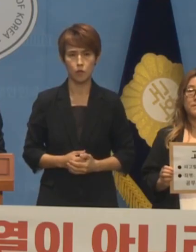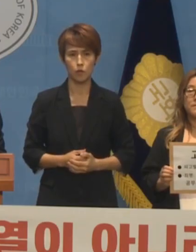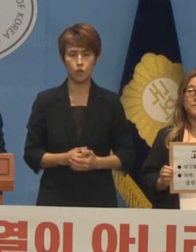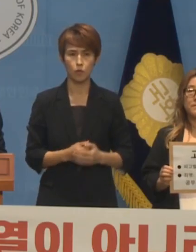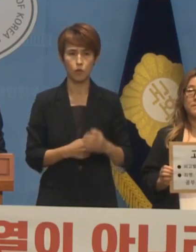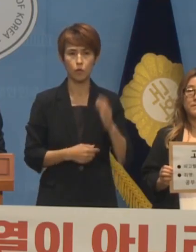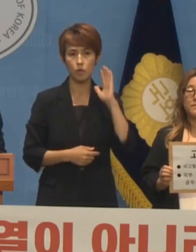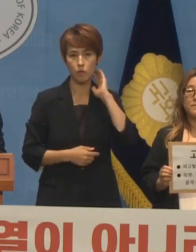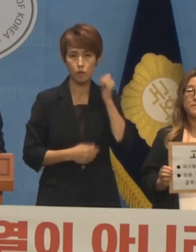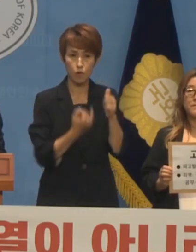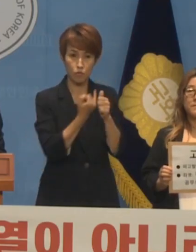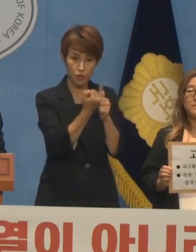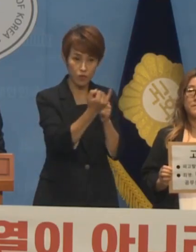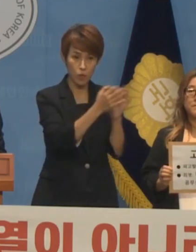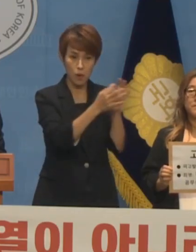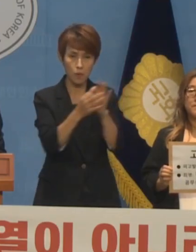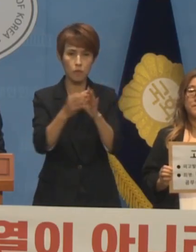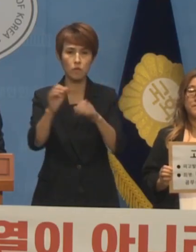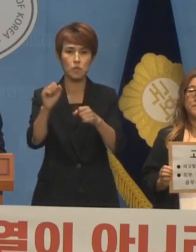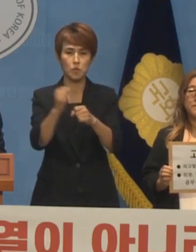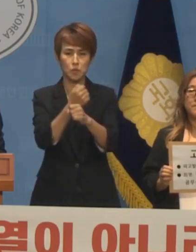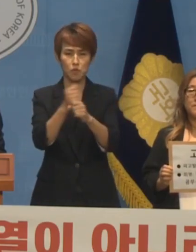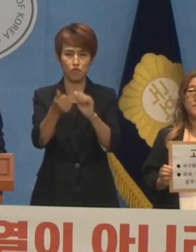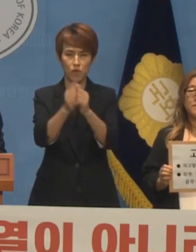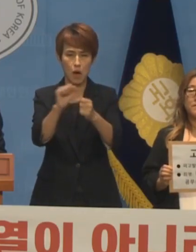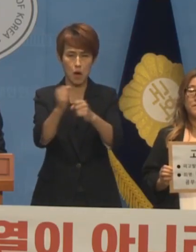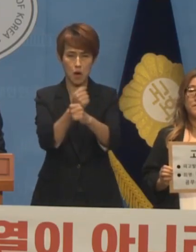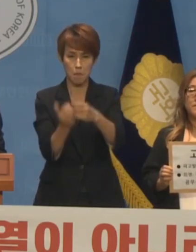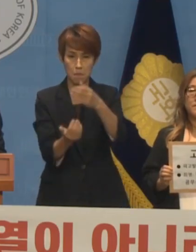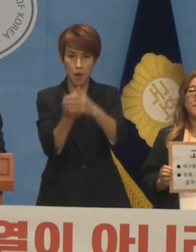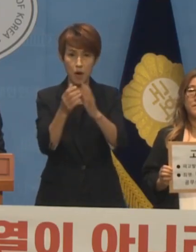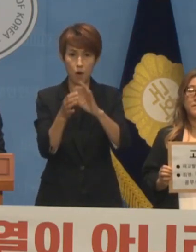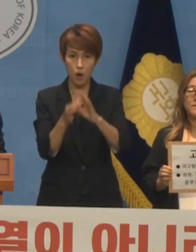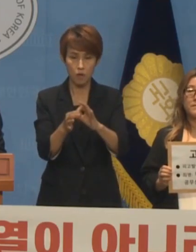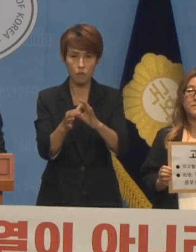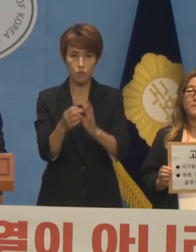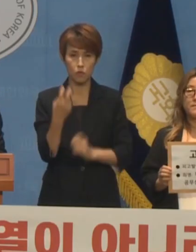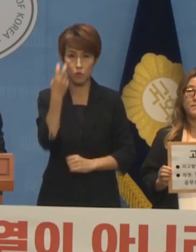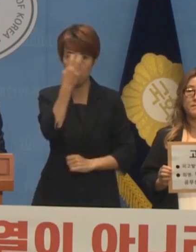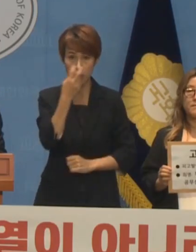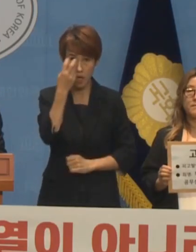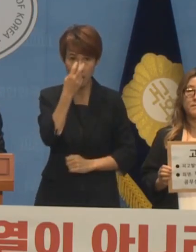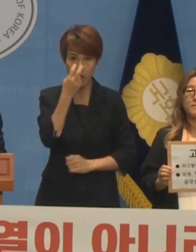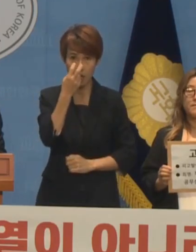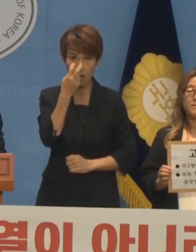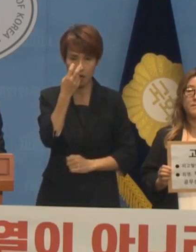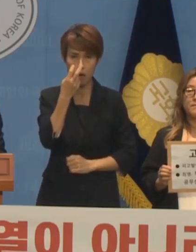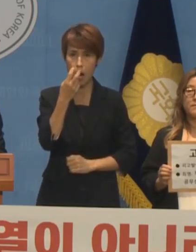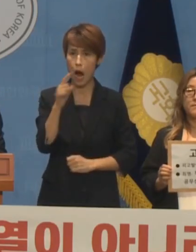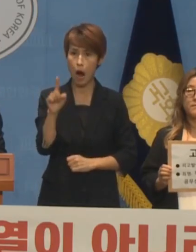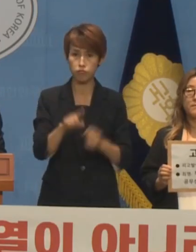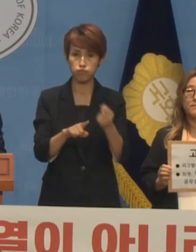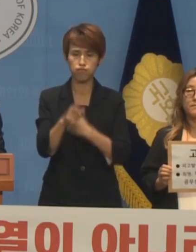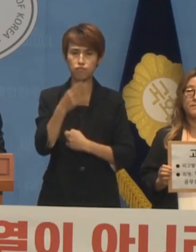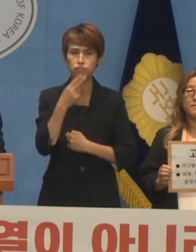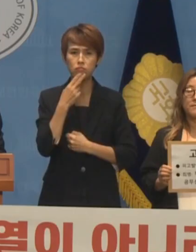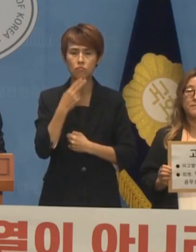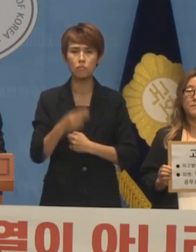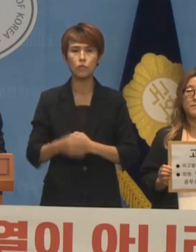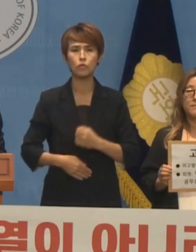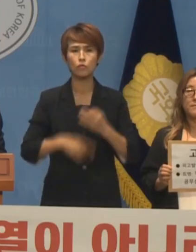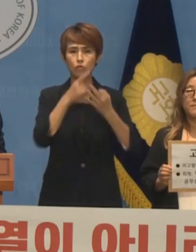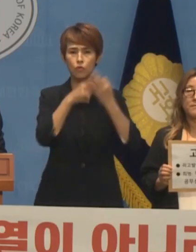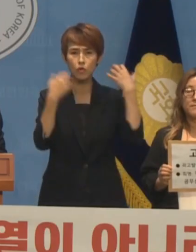김건희가 연루된 도이치모터스 주가 조작 사건에 대한 피의자 조사를 정당한 사유 없이 윤석열